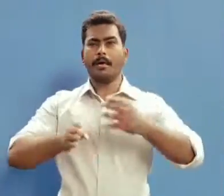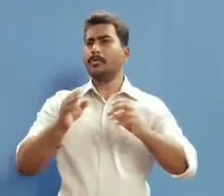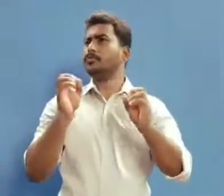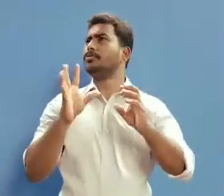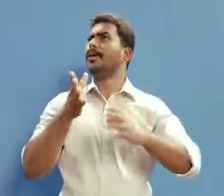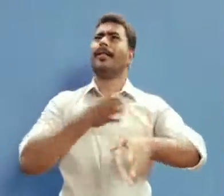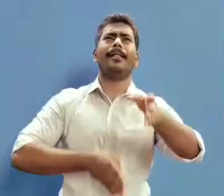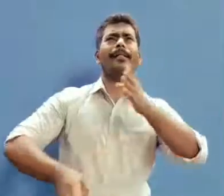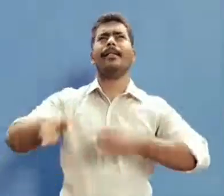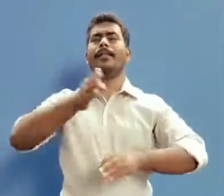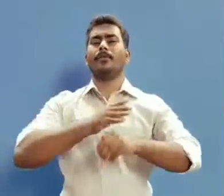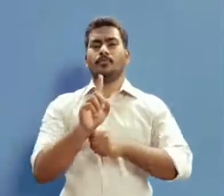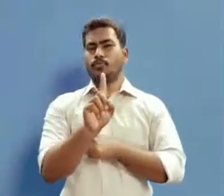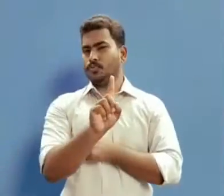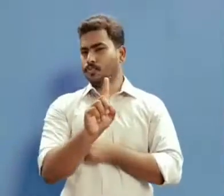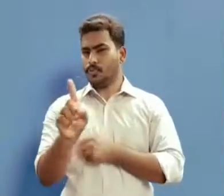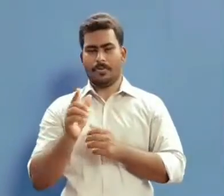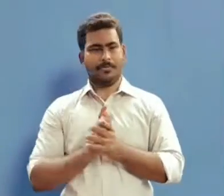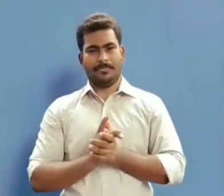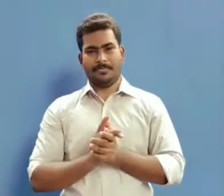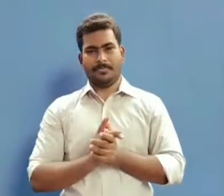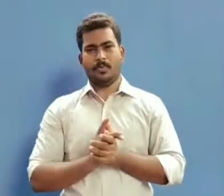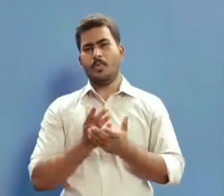വീടുകളിൽ തന്നെ തുടരുക,